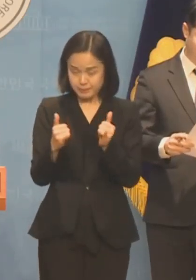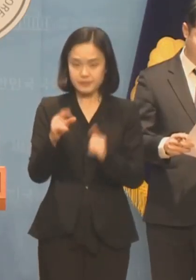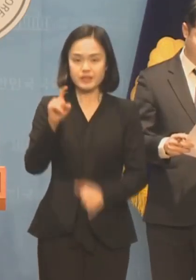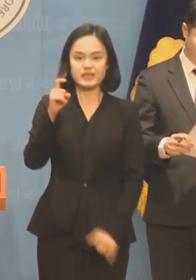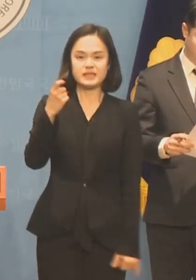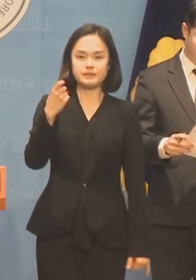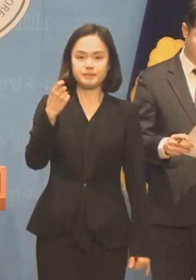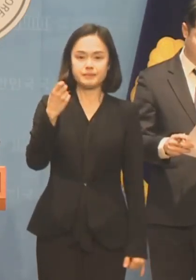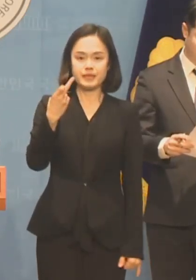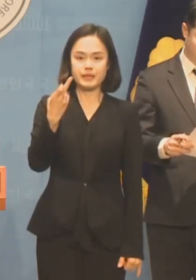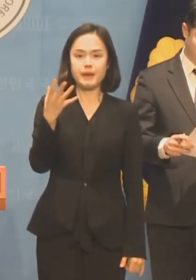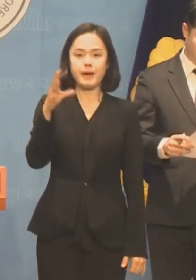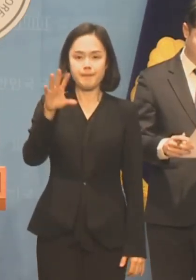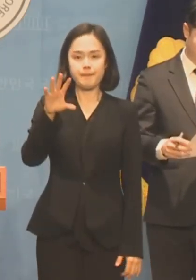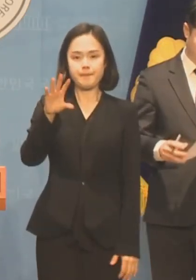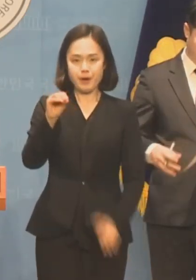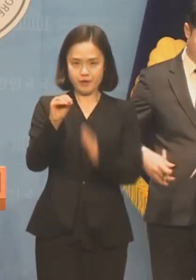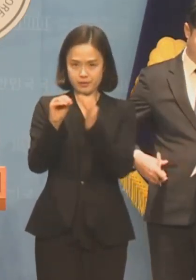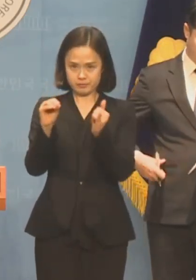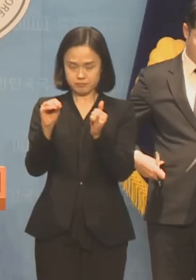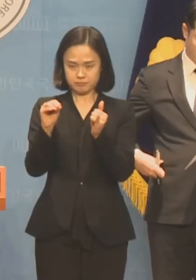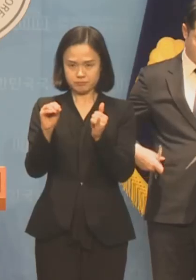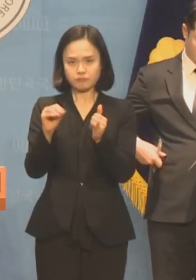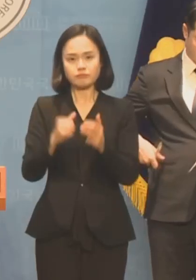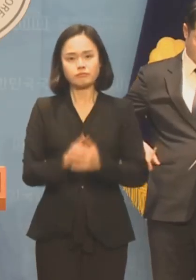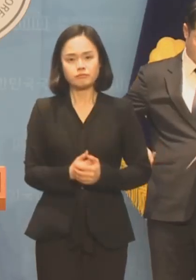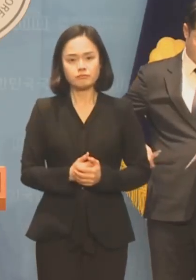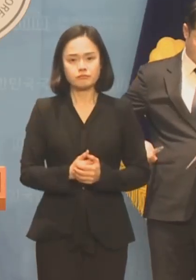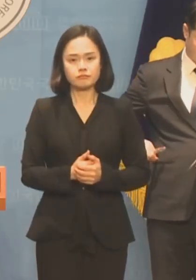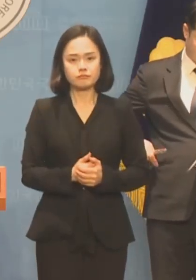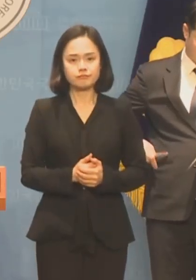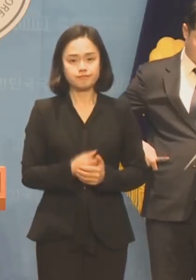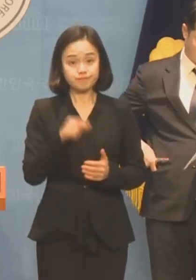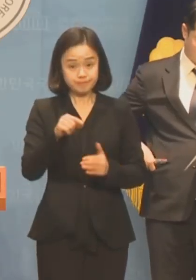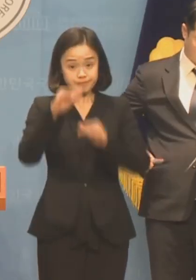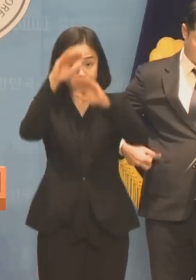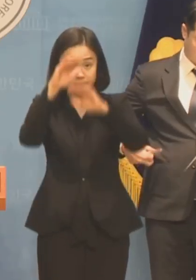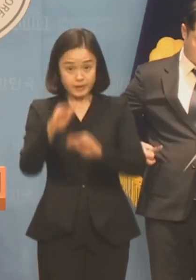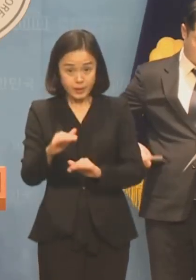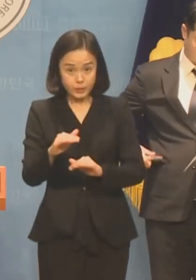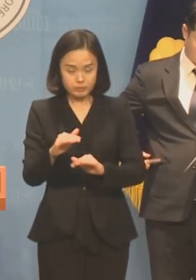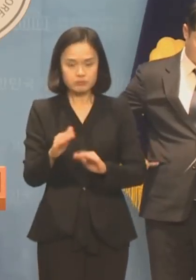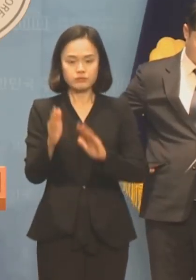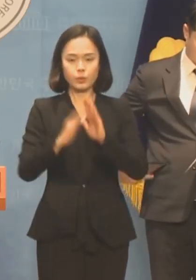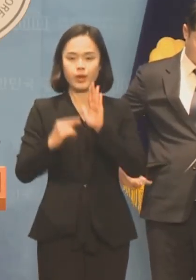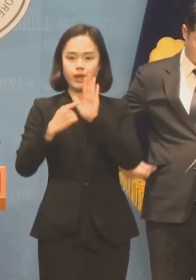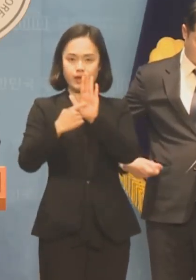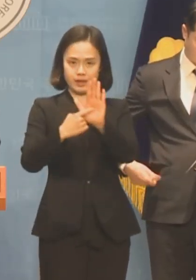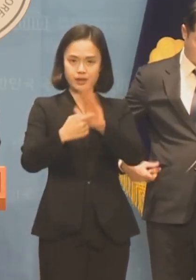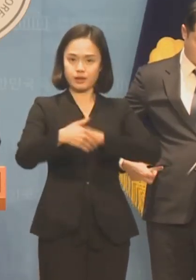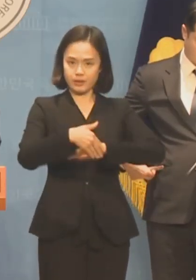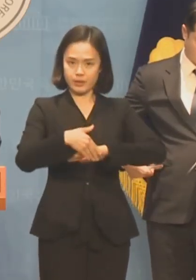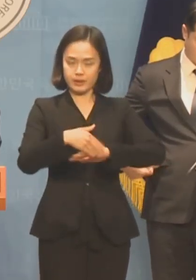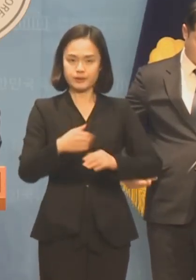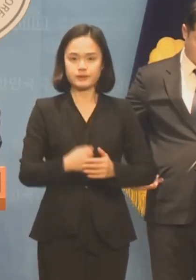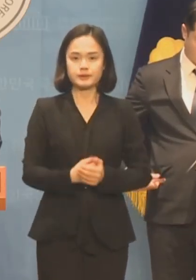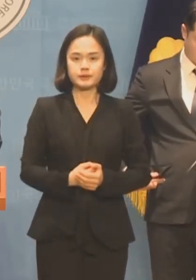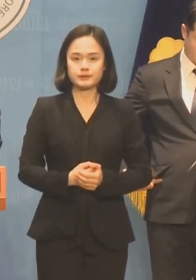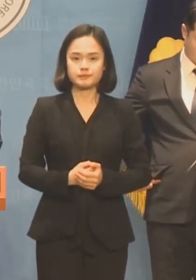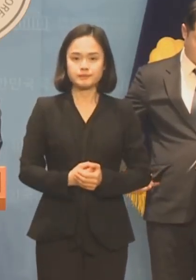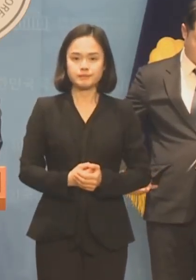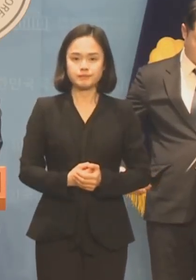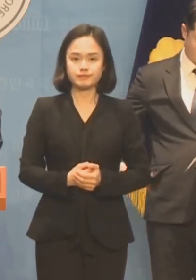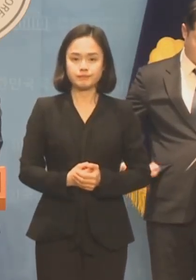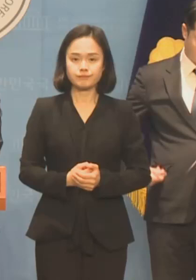고발 과정과 결과는 민주파출소 게시판에 투명하게 공개될 예정입니다. 민주파출소는